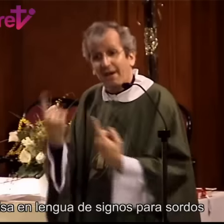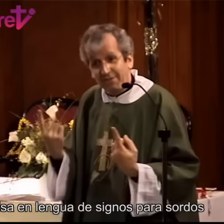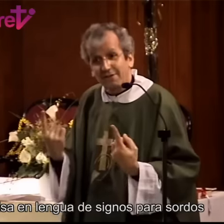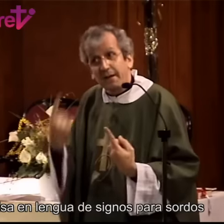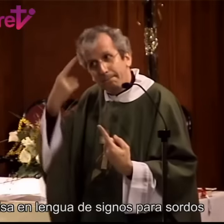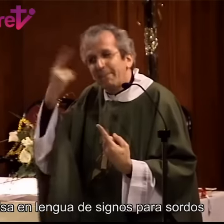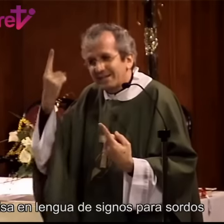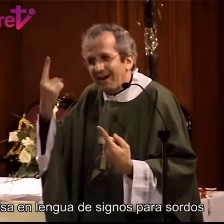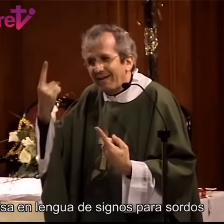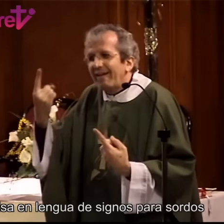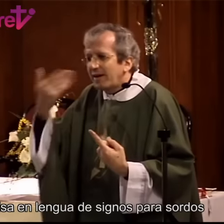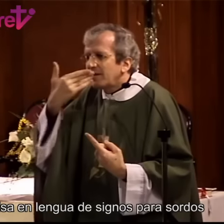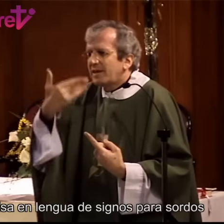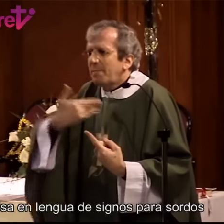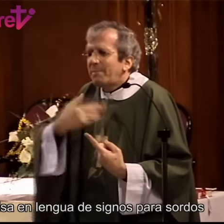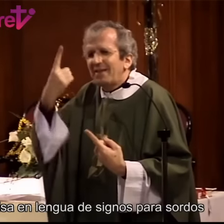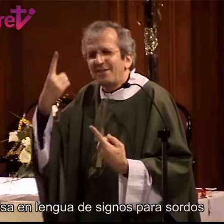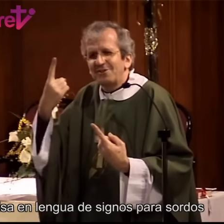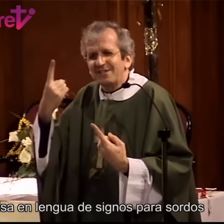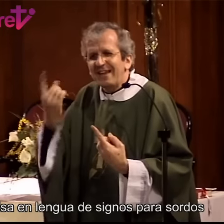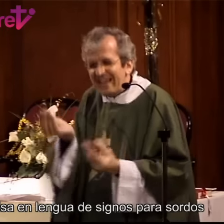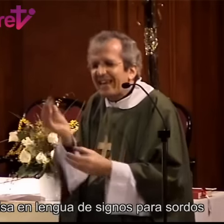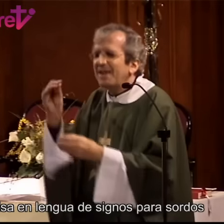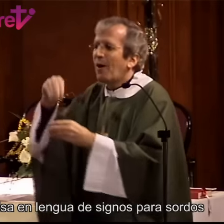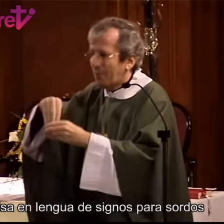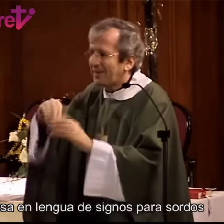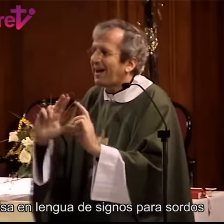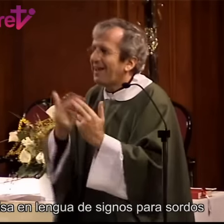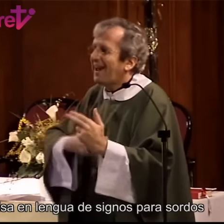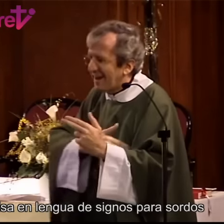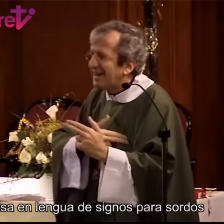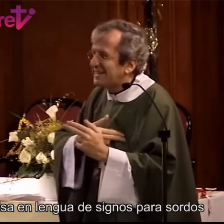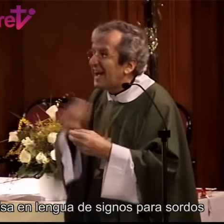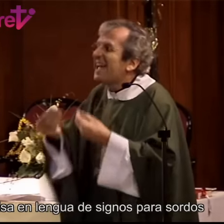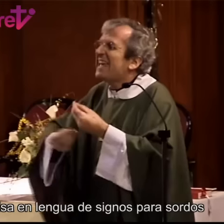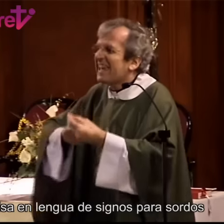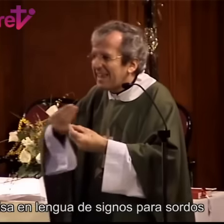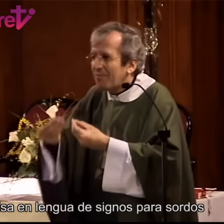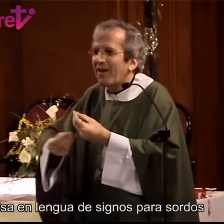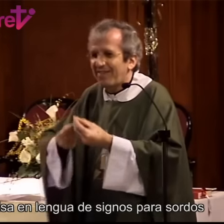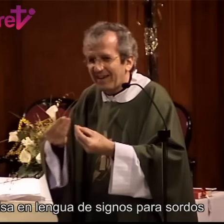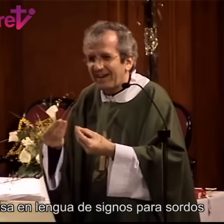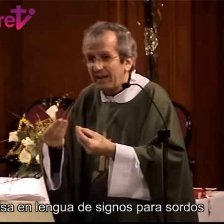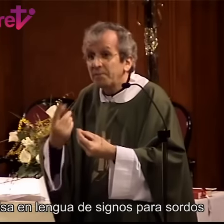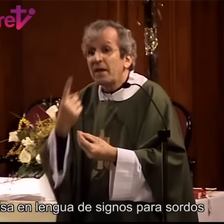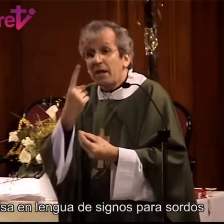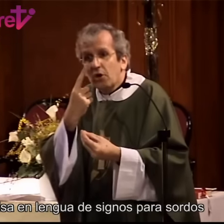obligación, ¿eh?, pensar: ¿qué me pide Dios, ¿eh?, y qué debo aportar en la iglesia? ¿Y qué debo hacer? ¿Y cómo